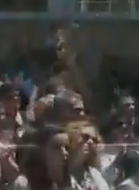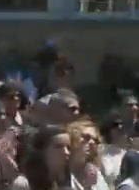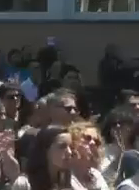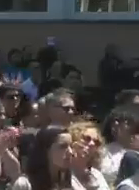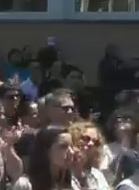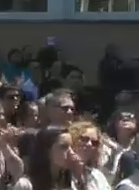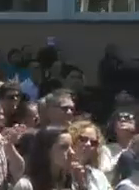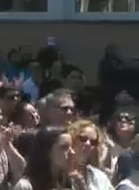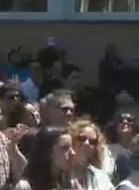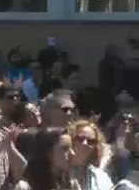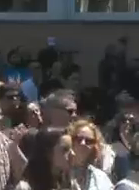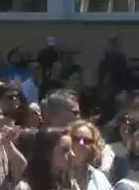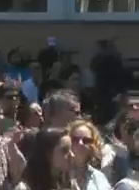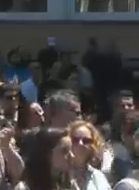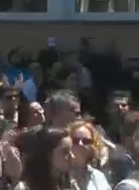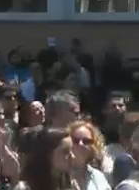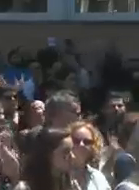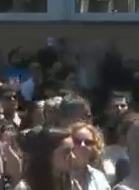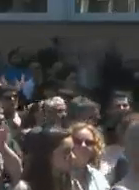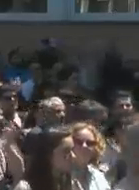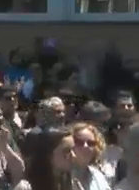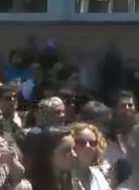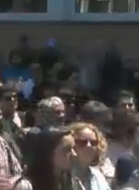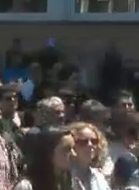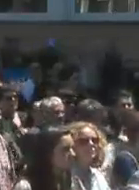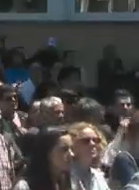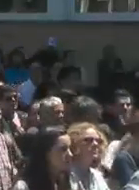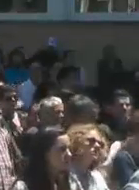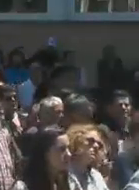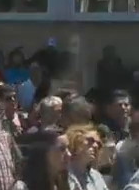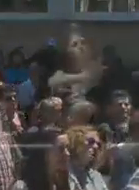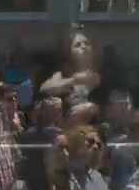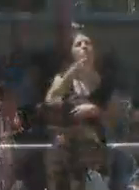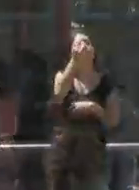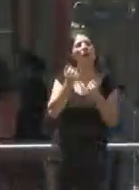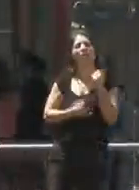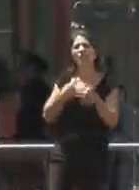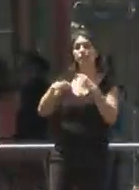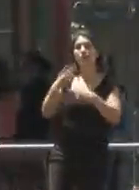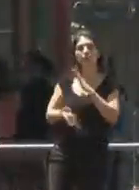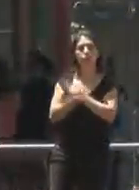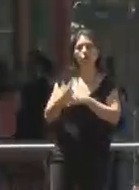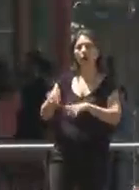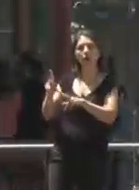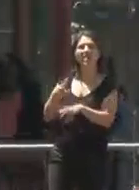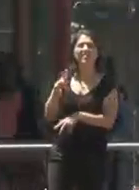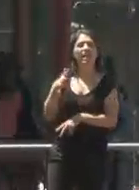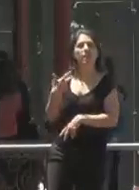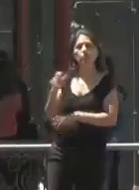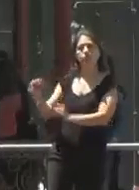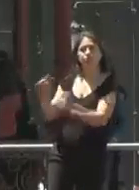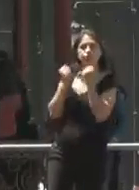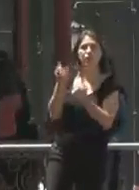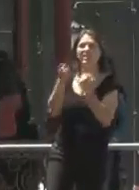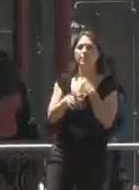los nietos. Tenemos un país en el que a los jóvenes se nos niega el derecho a formar una familia y a los mayores se les niega